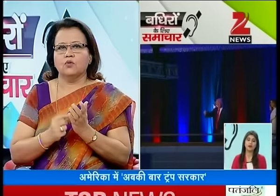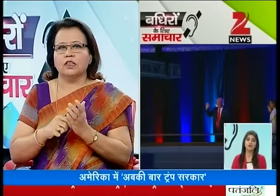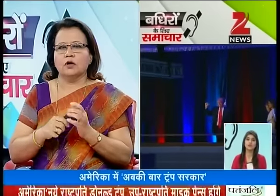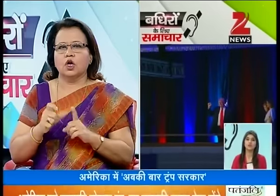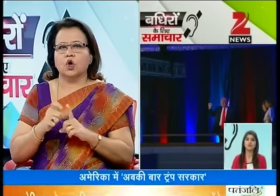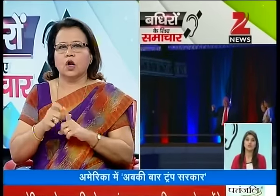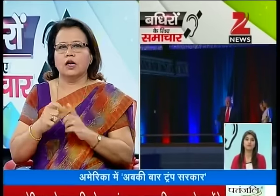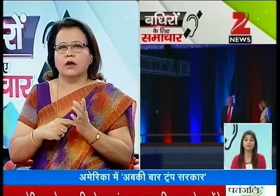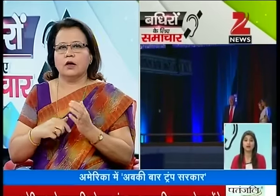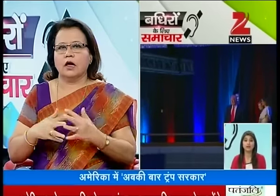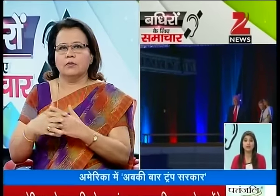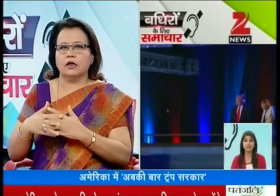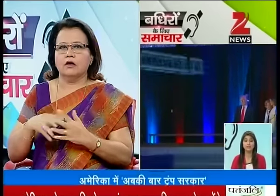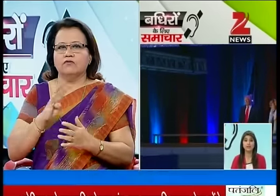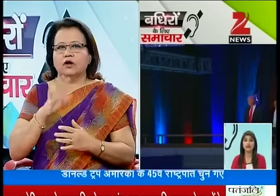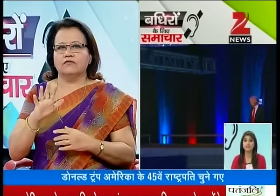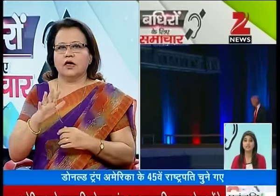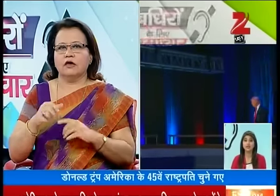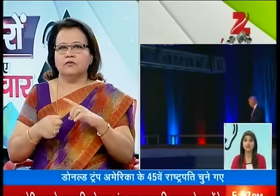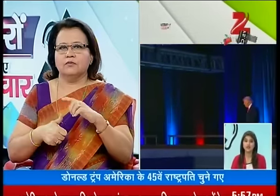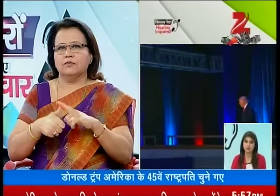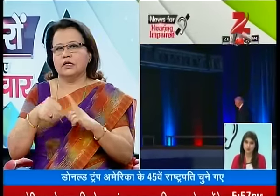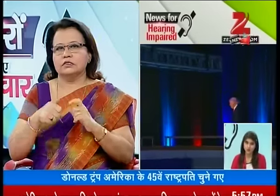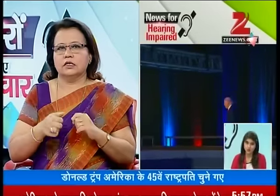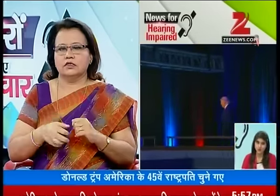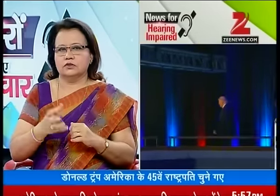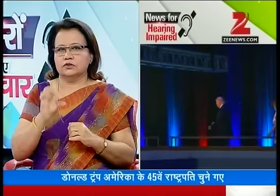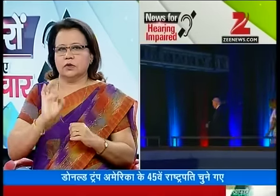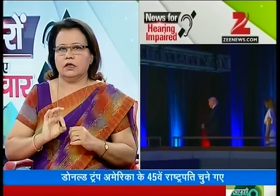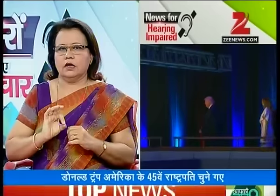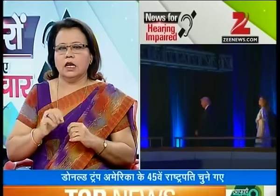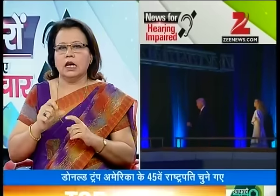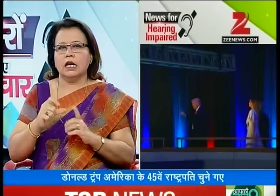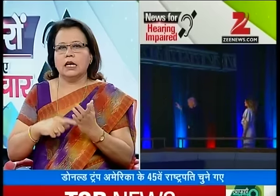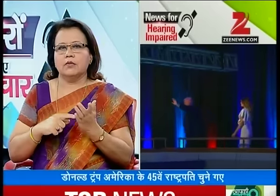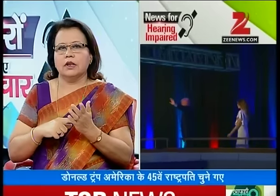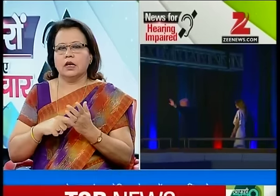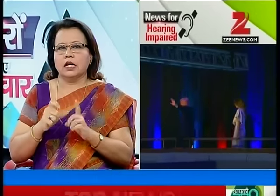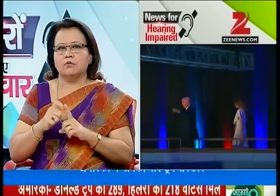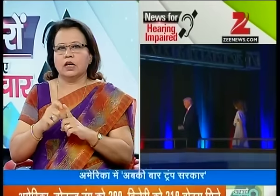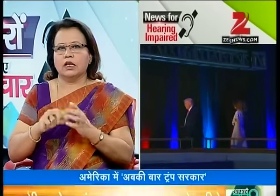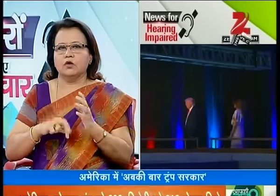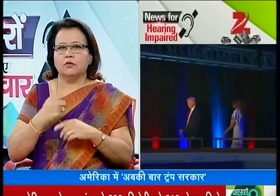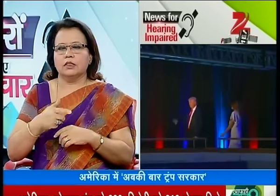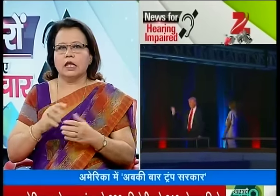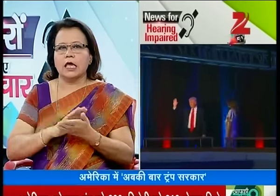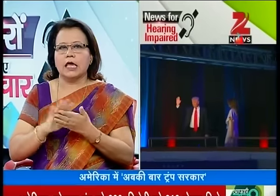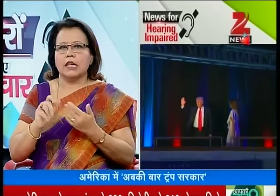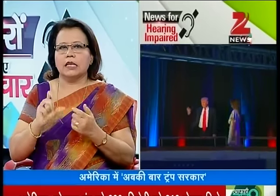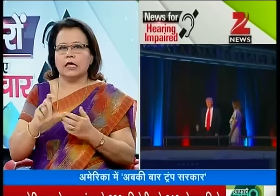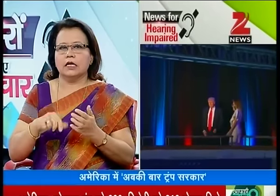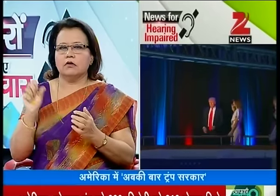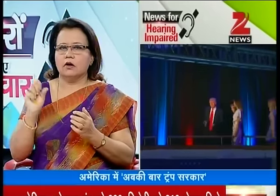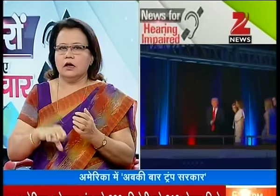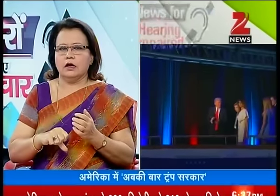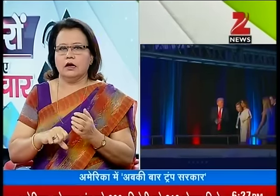रिपब्लिकन उम्मीदवार डोनाल्ड ट्रंप अमेरिका के 45वें राष्ट्रपति चुने गए। ट्रंप ने डेमोक्रेट उम्मीदवार हिलेरी